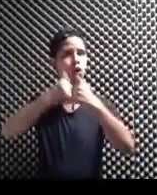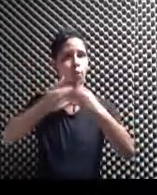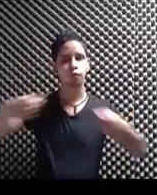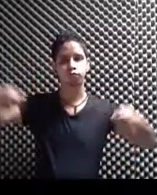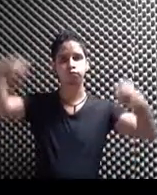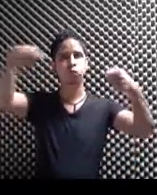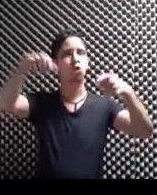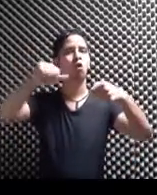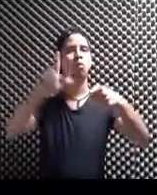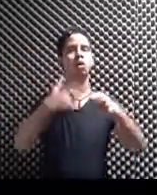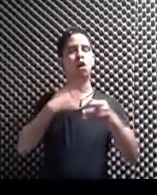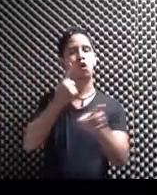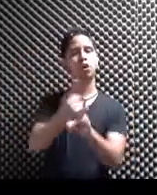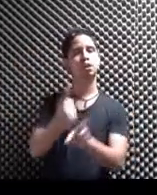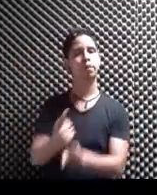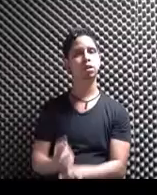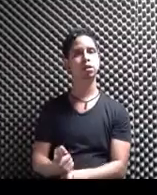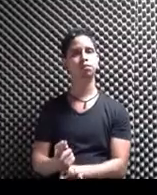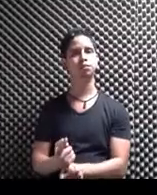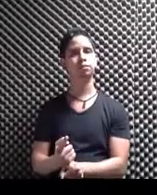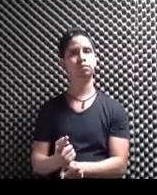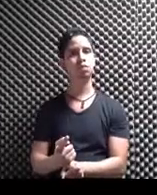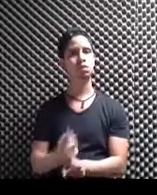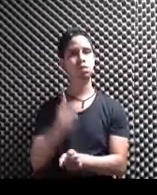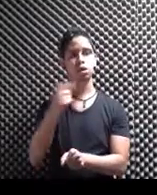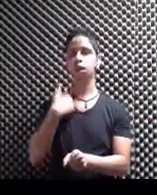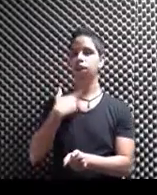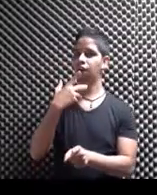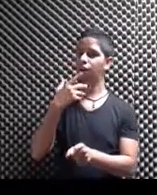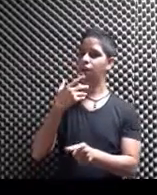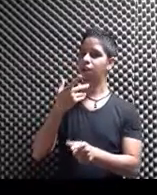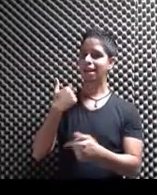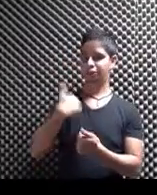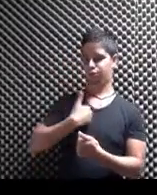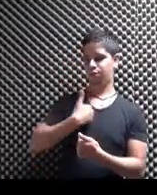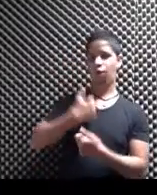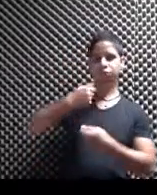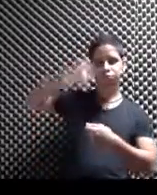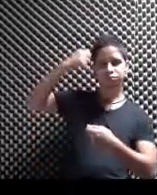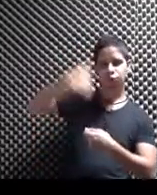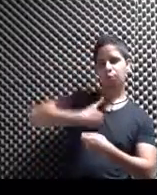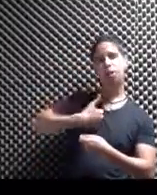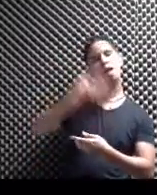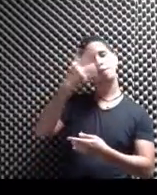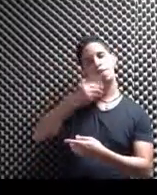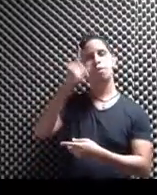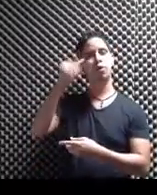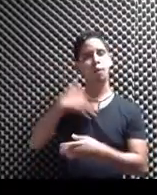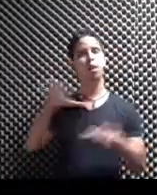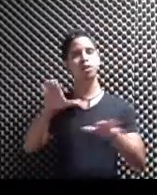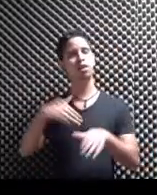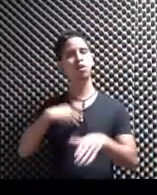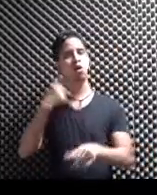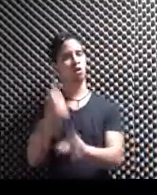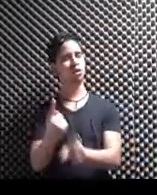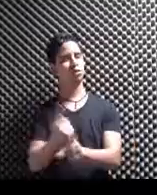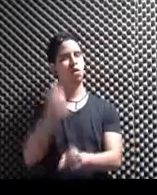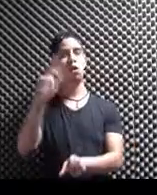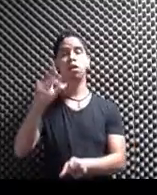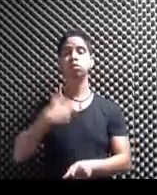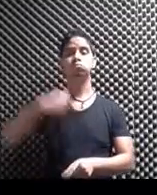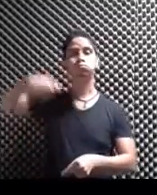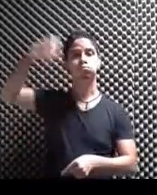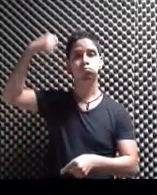recortar bien cortan el cabello esto sigue siendo igual de lindo sin ser apasionada no vamos a hacer las cosas bien vaya